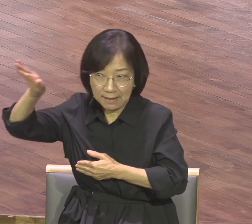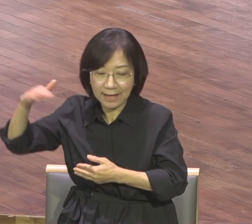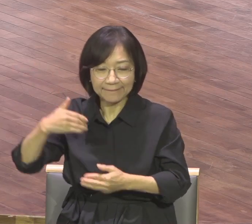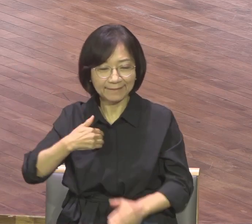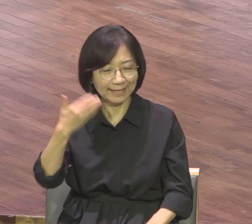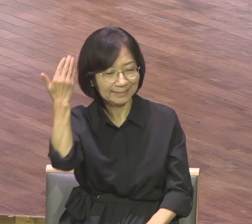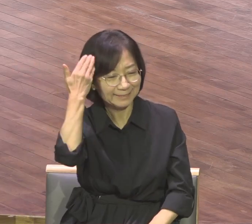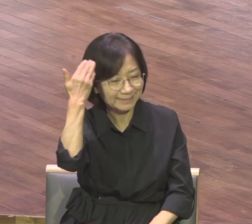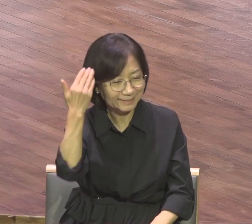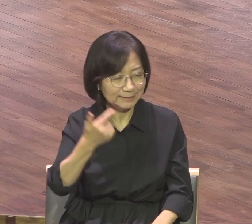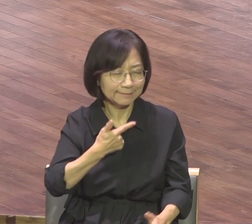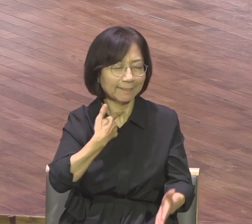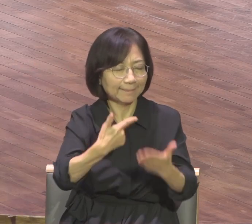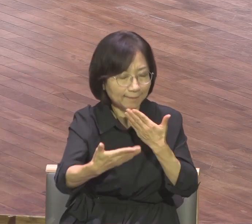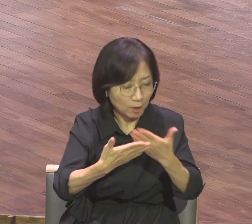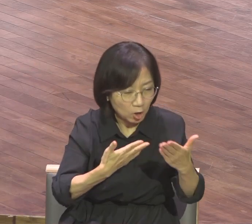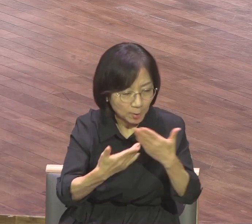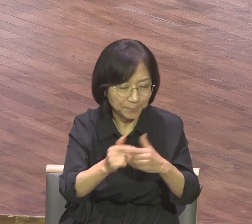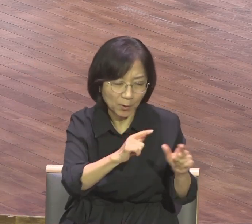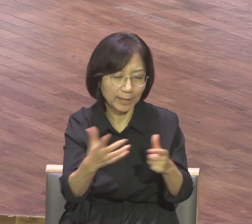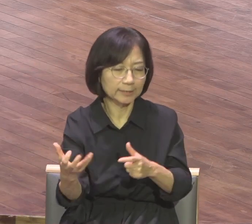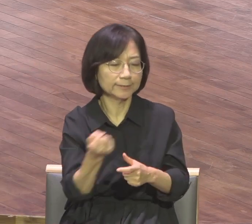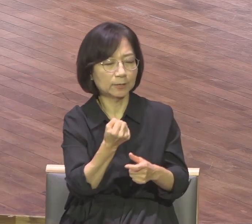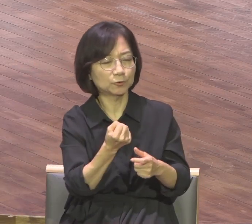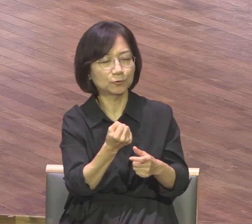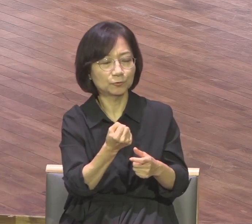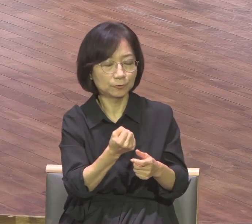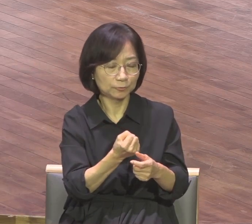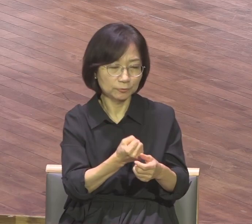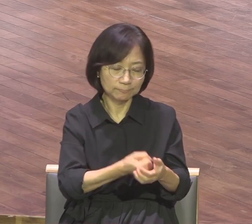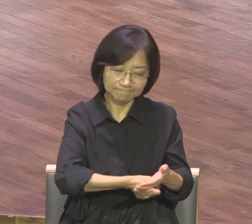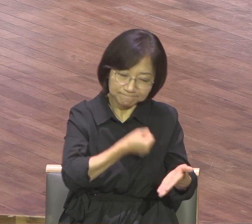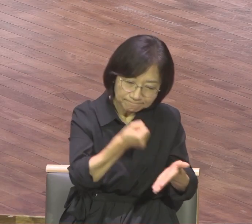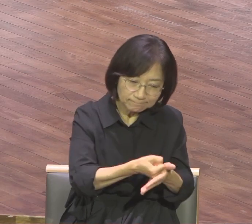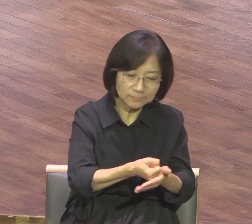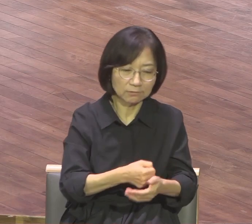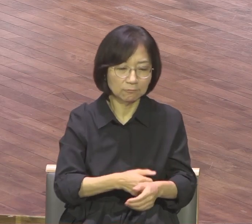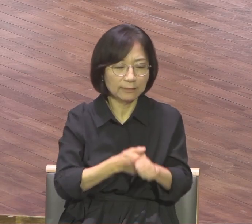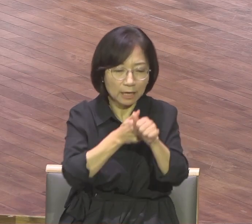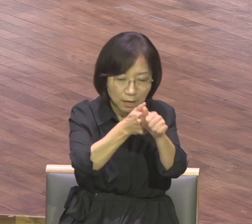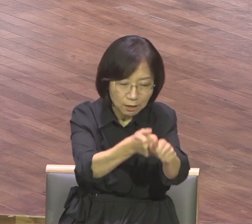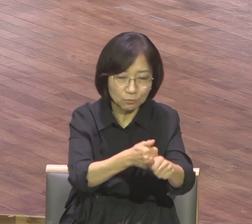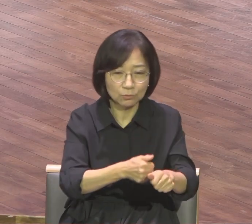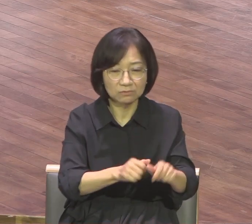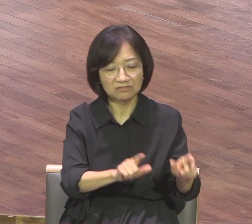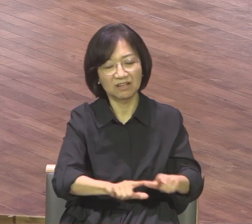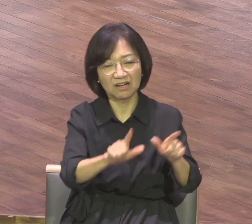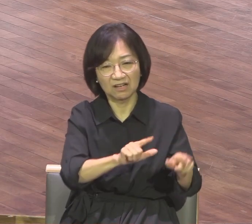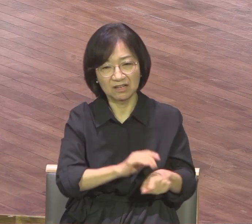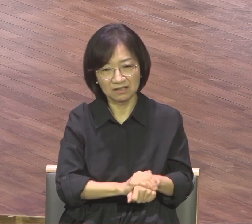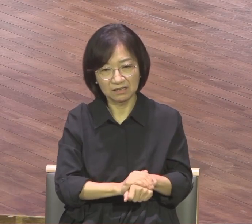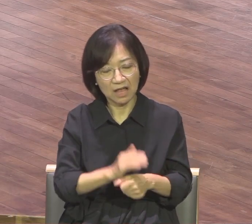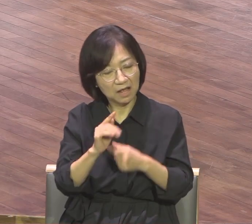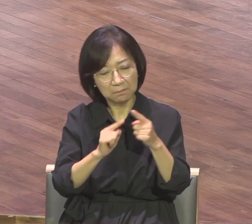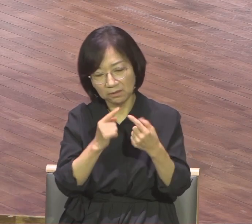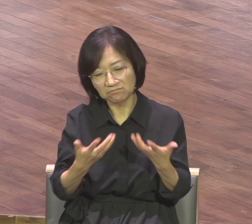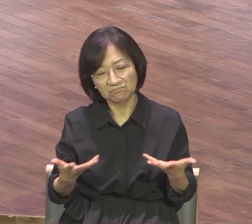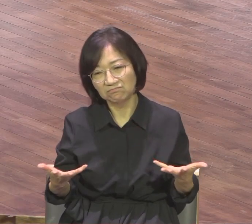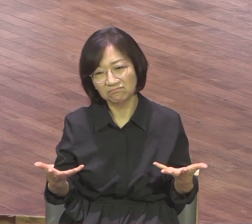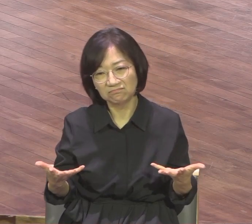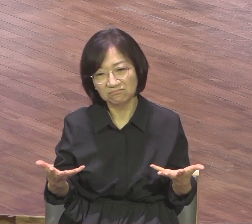자기 지식 가지고 살아가는 거예요. 그냥 결정하고 그거 답 내고 뻥이야. 전부